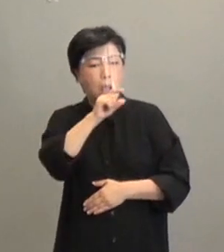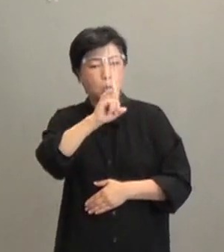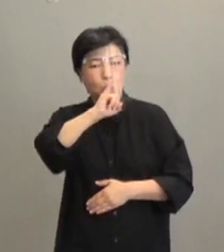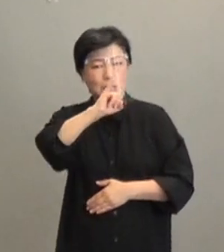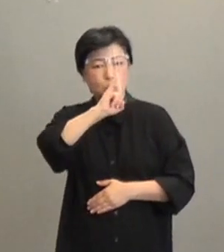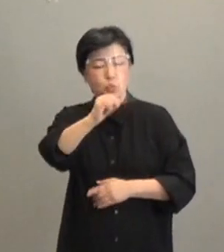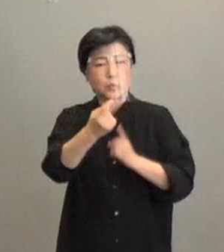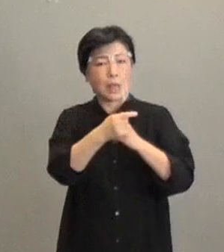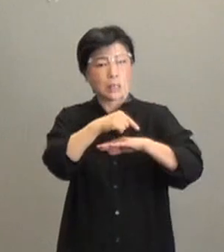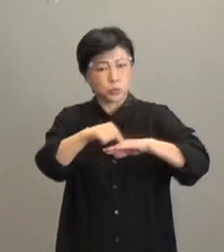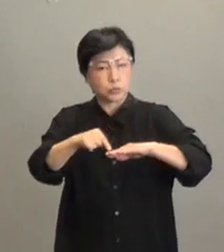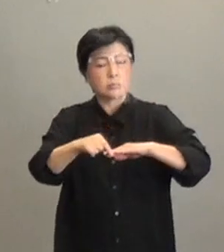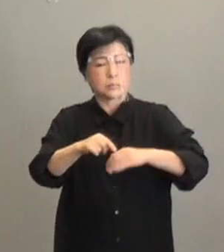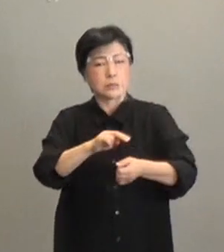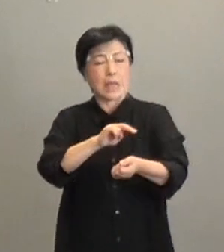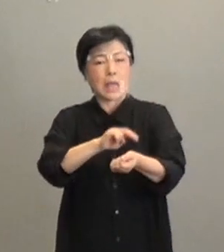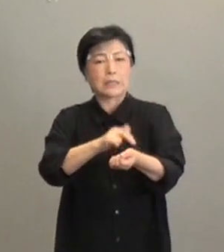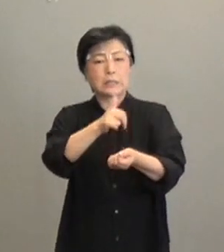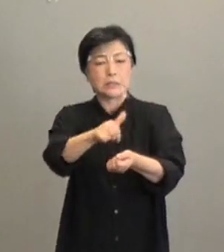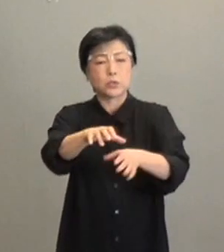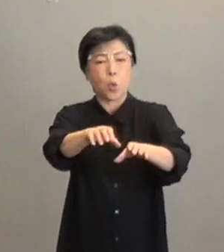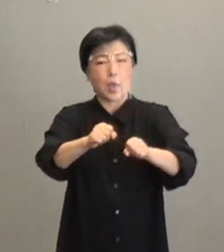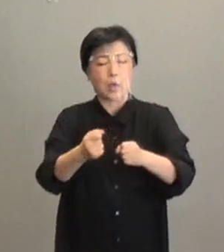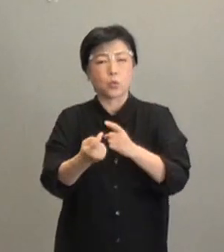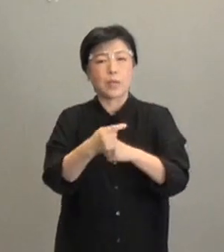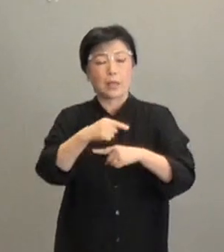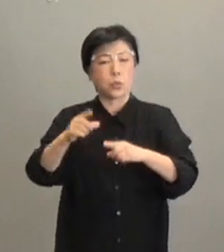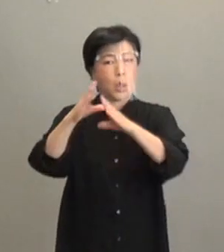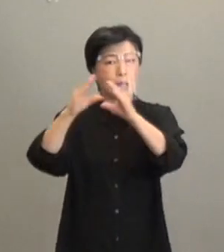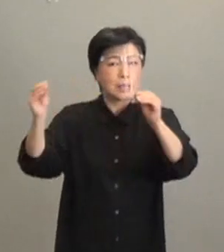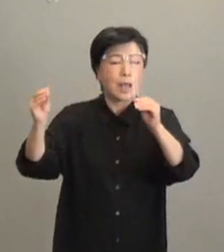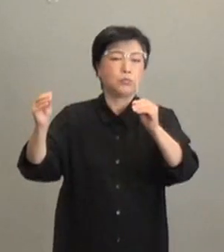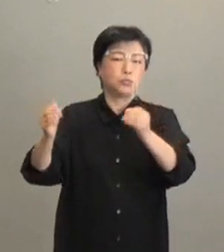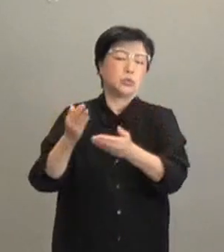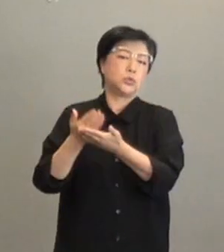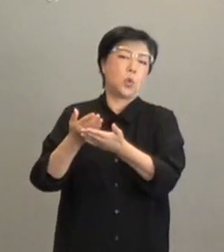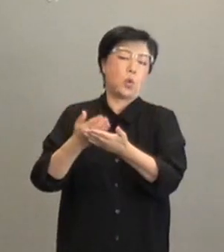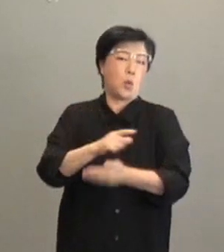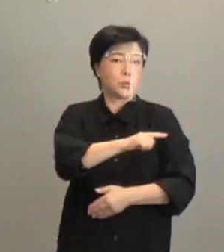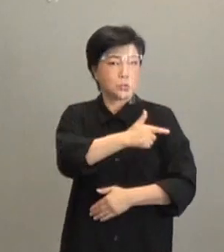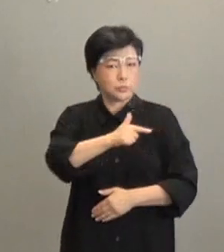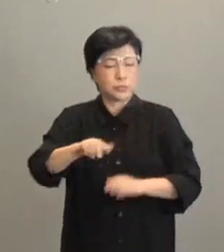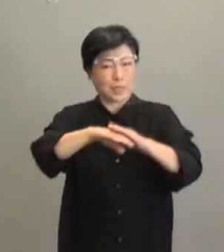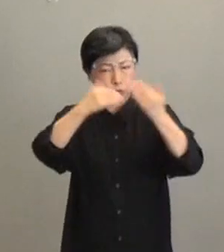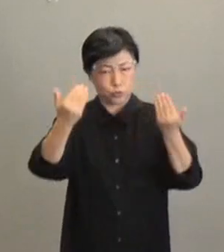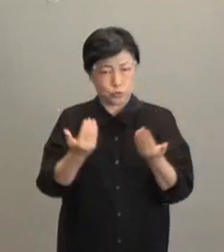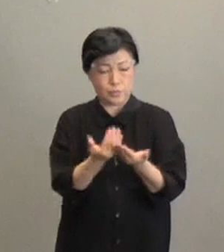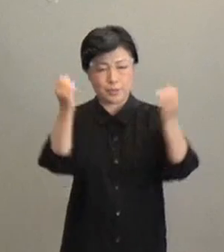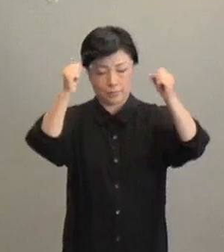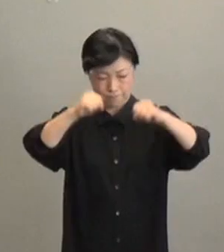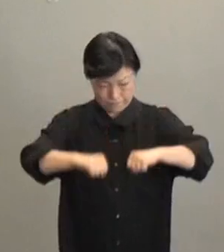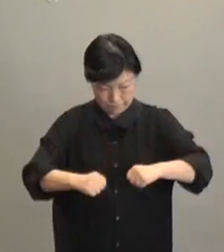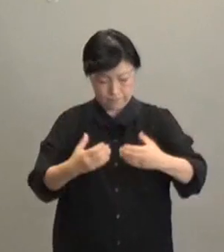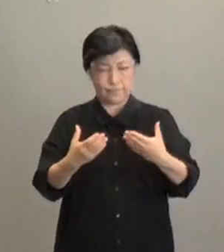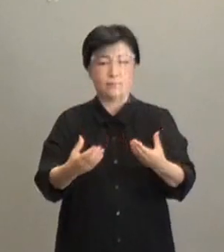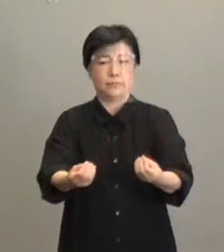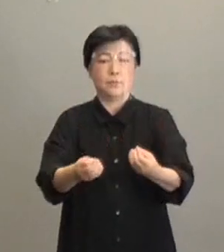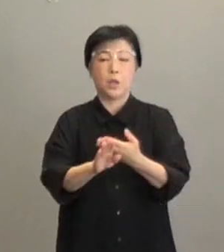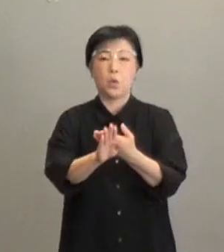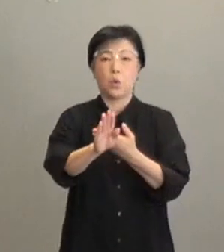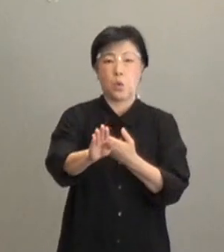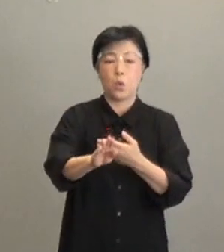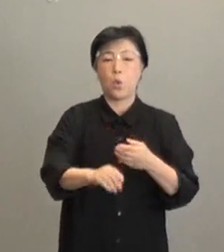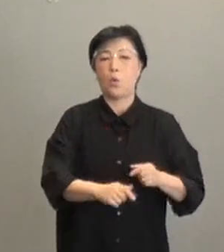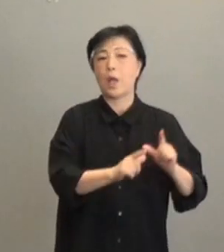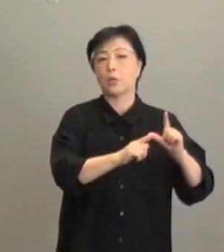対策や医師確保対策など国への要望が多岐にわたって提案をされ、すべて了承をされました。今後は1